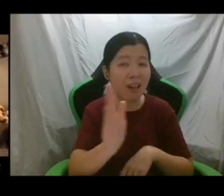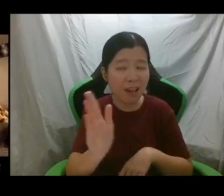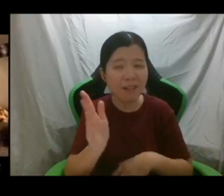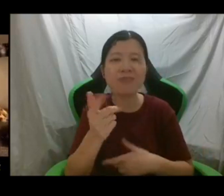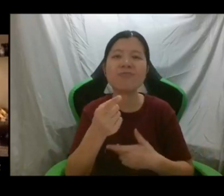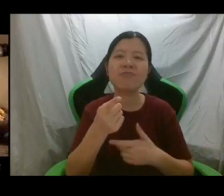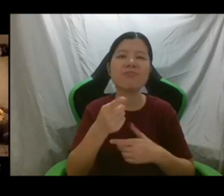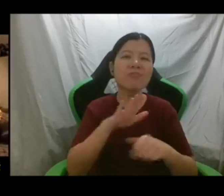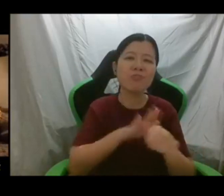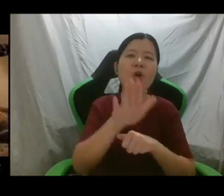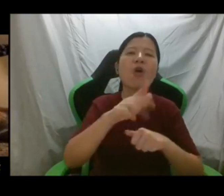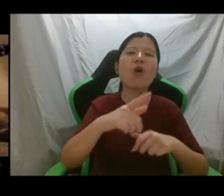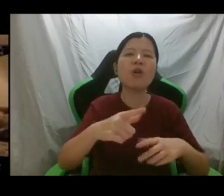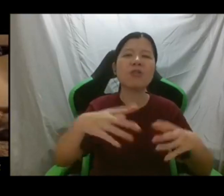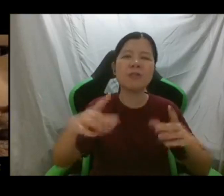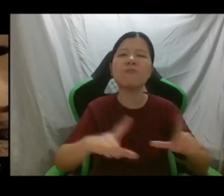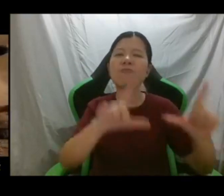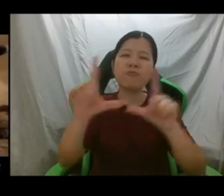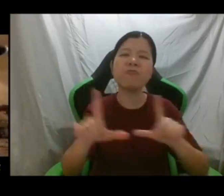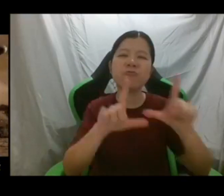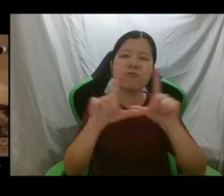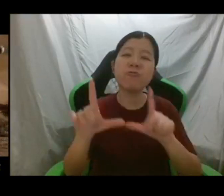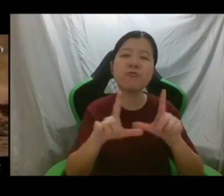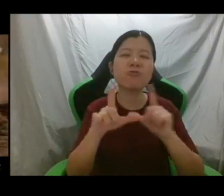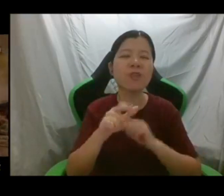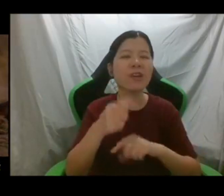喺自然界裏邊生存，真係特別啊！